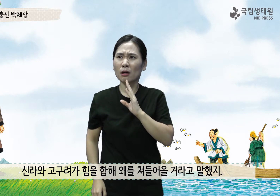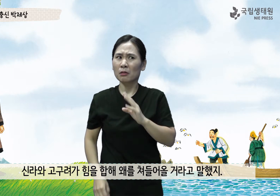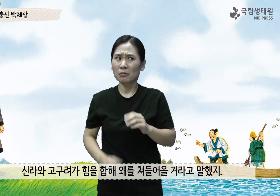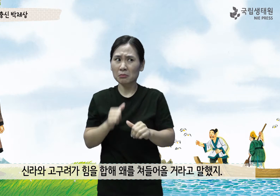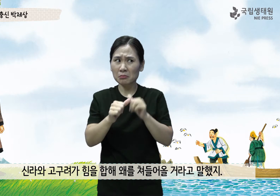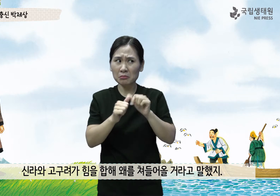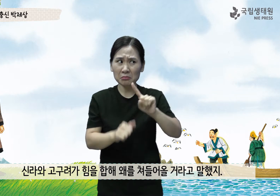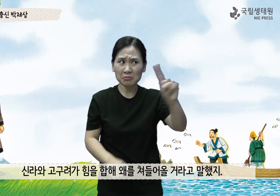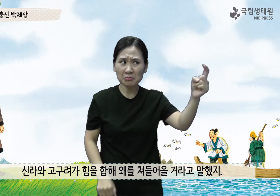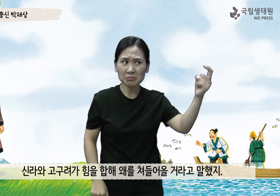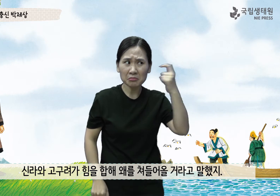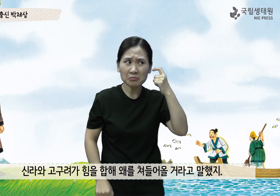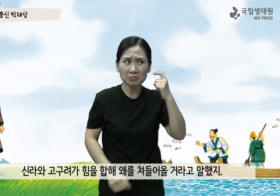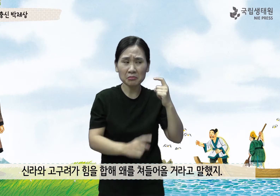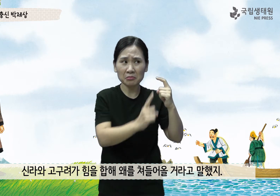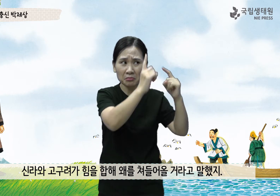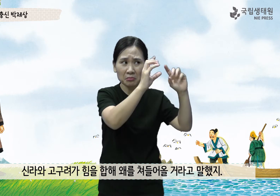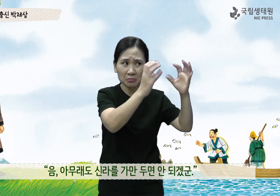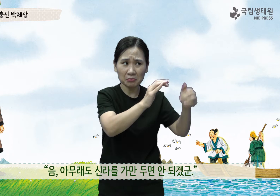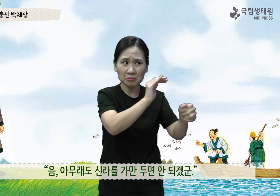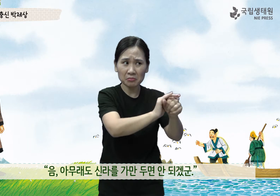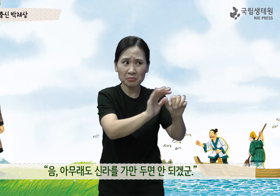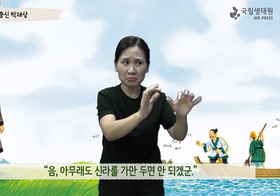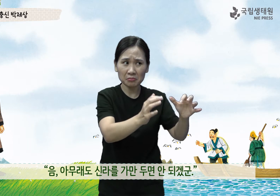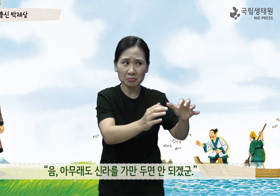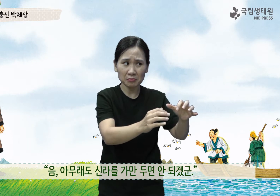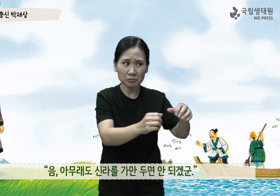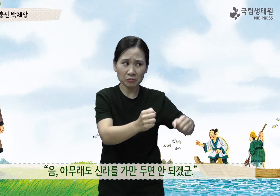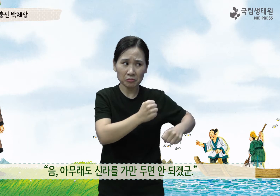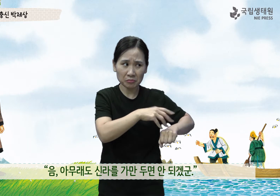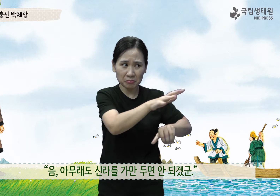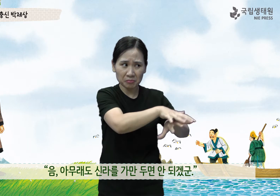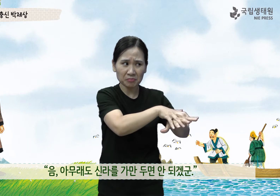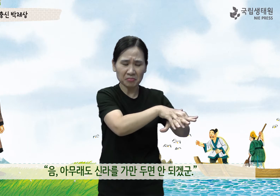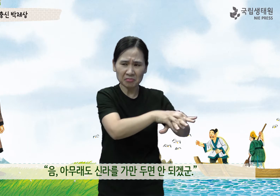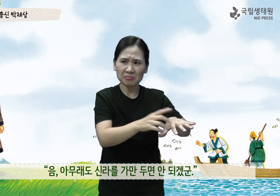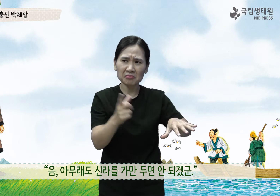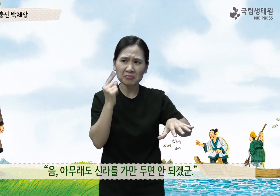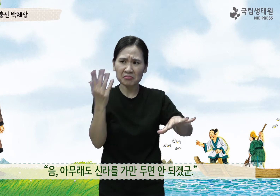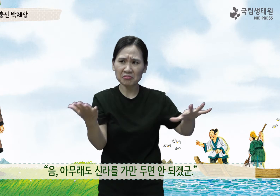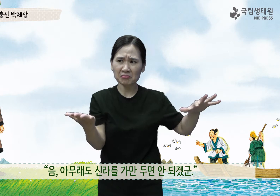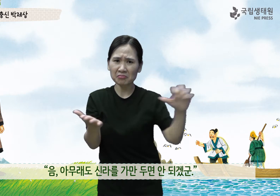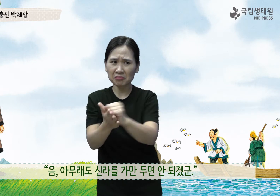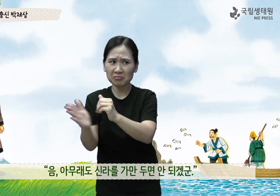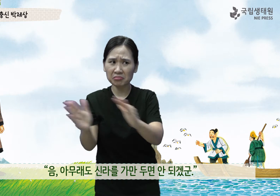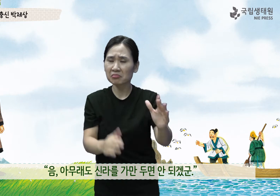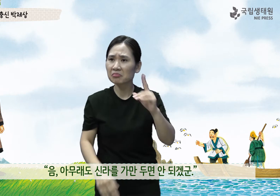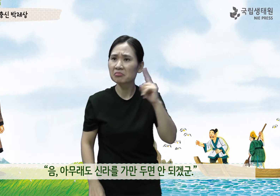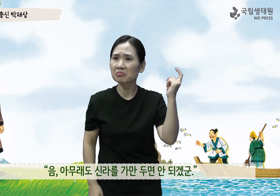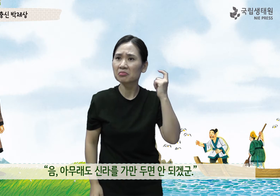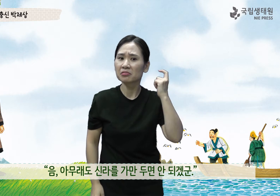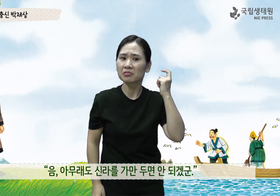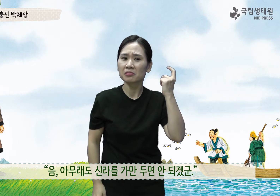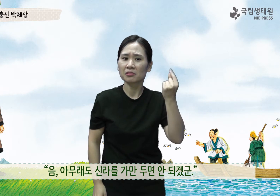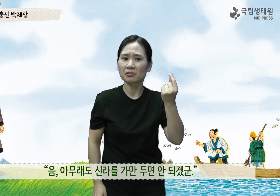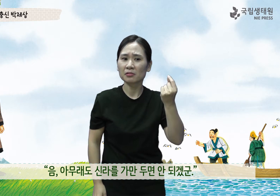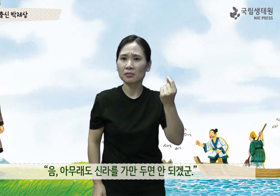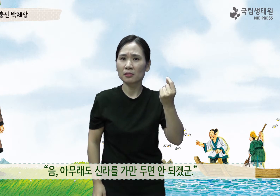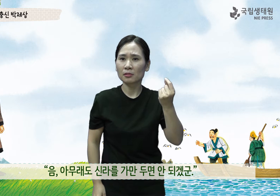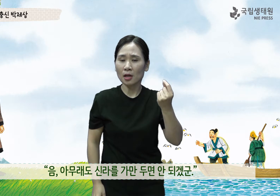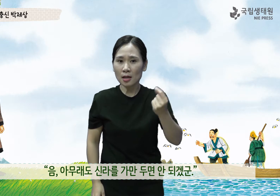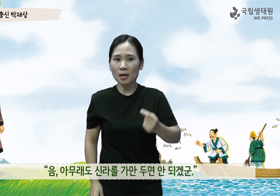외를 쳐들어올 거라고 말했지. 응, 아무래도 신라를 가만두면 안